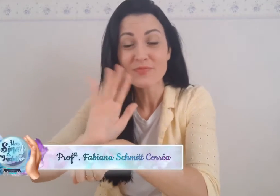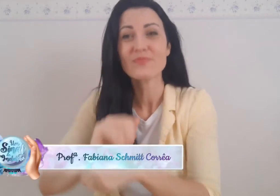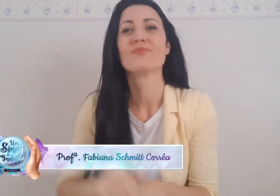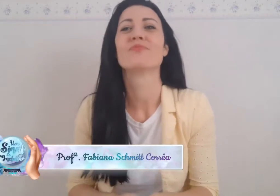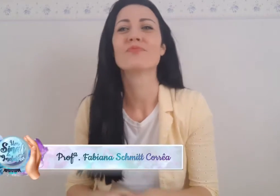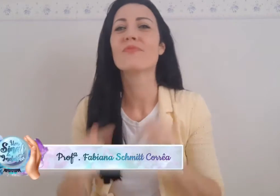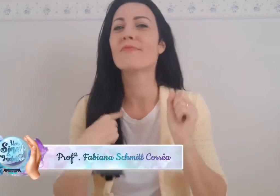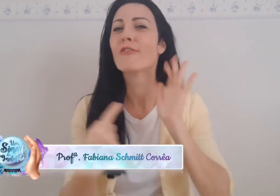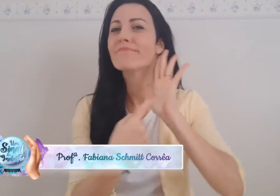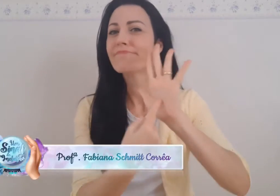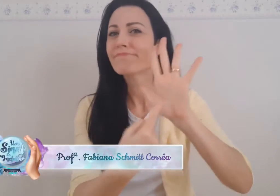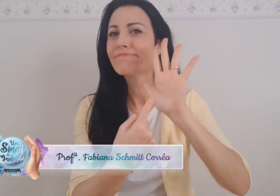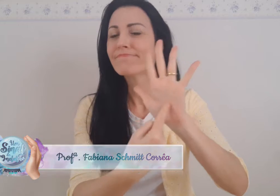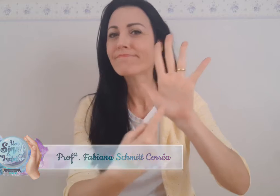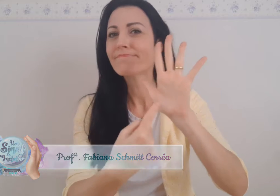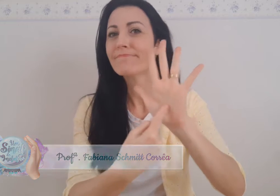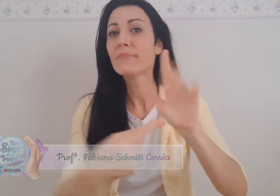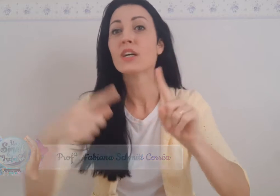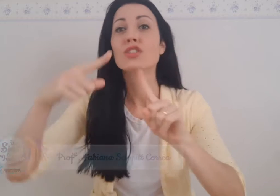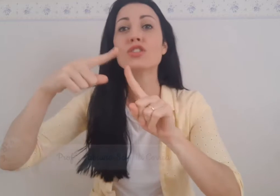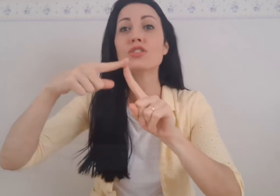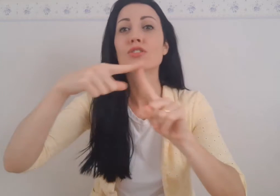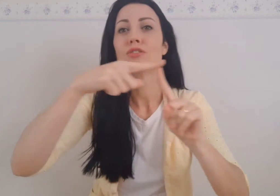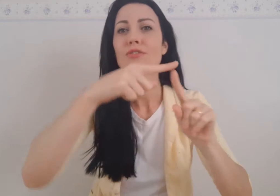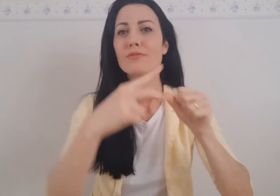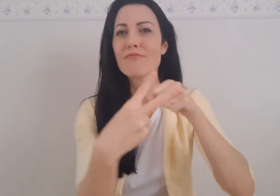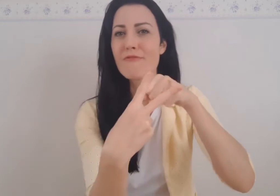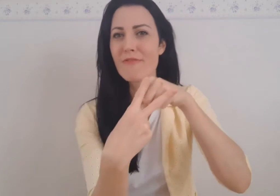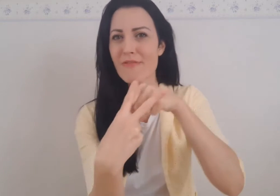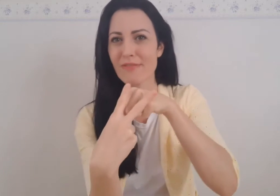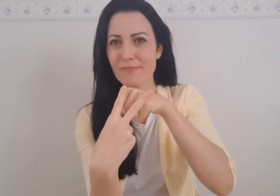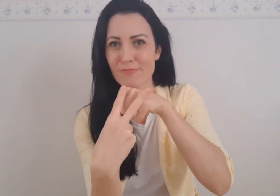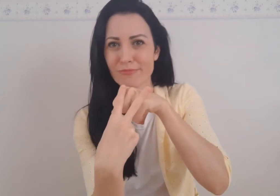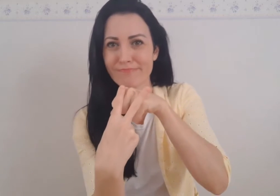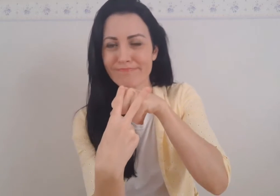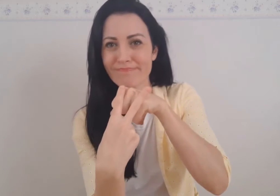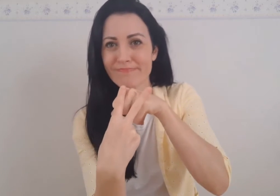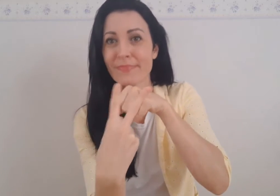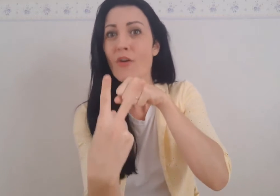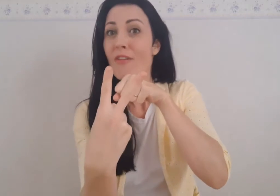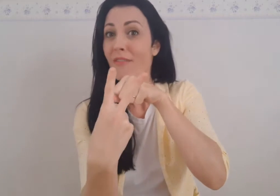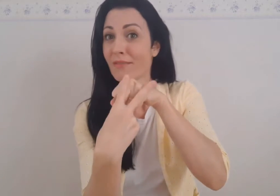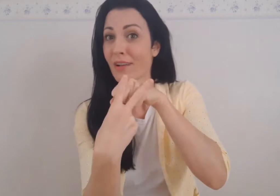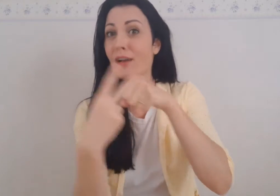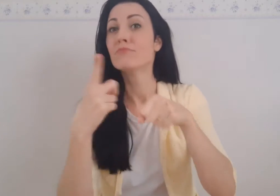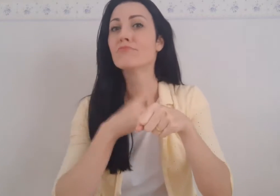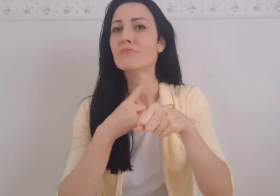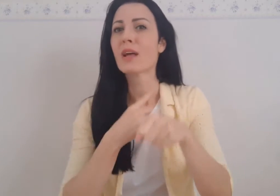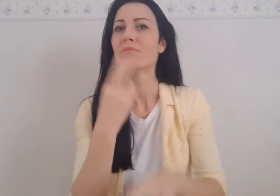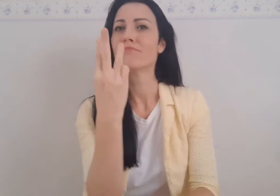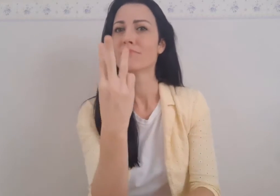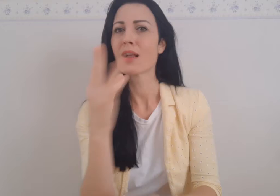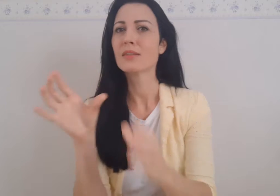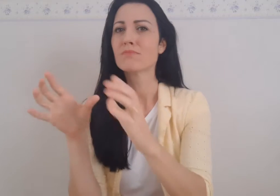Nesse vídeo, eu vou mostrar os tipos de verbos. Os verbos